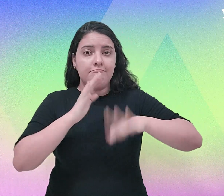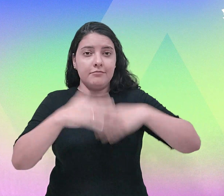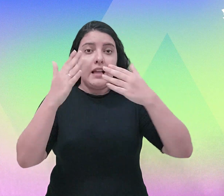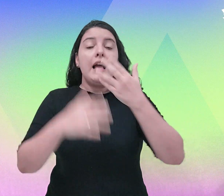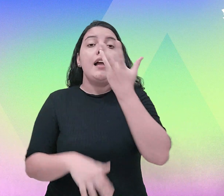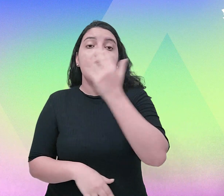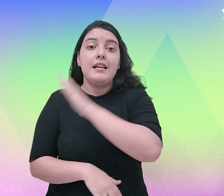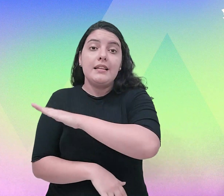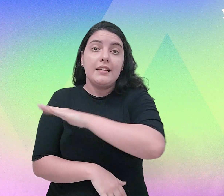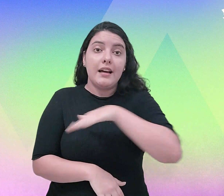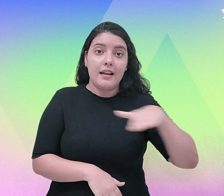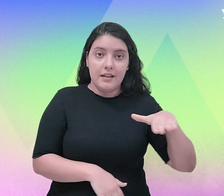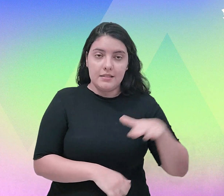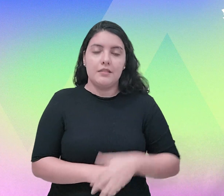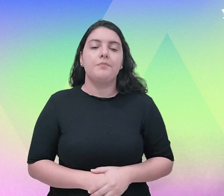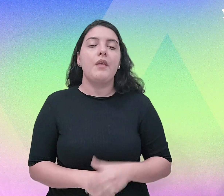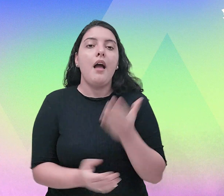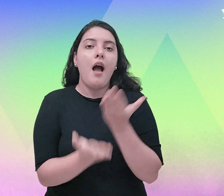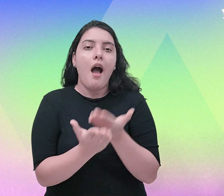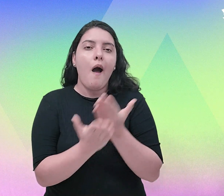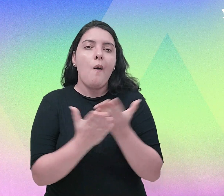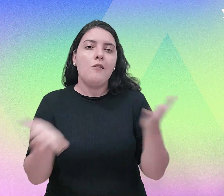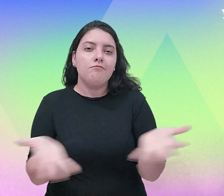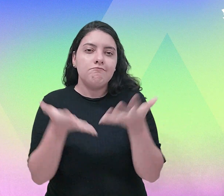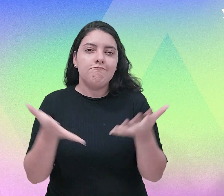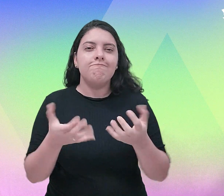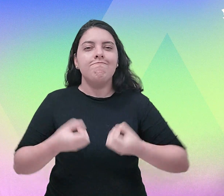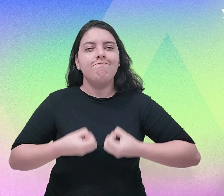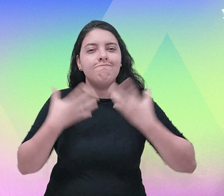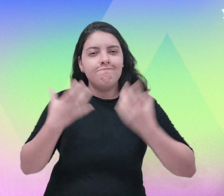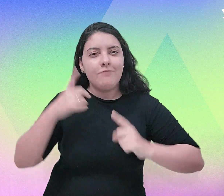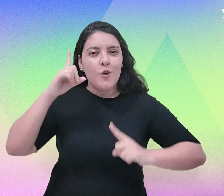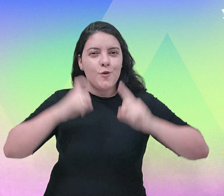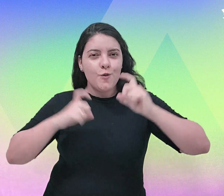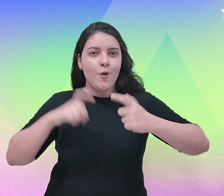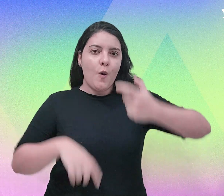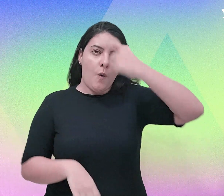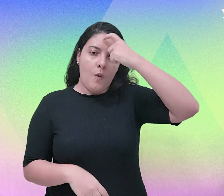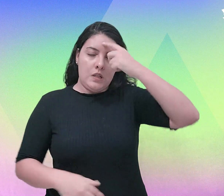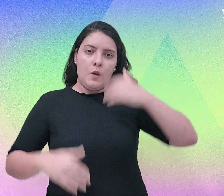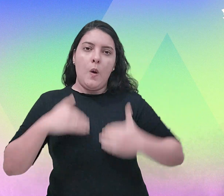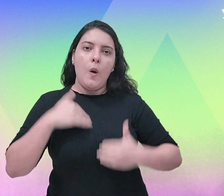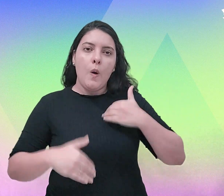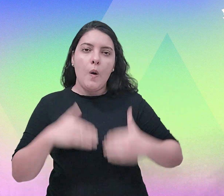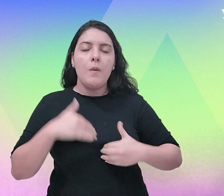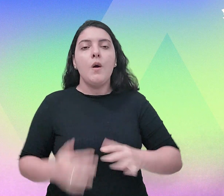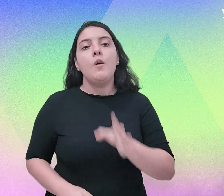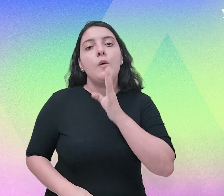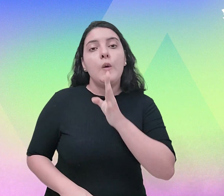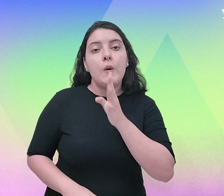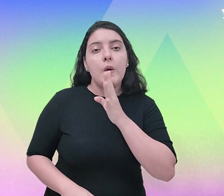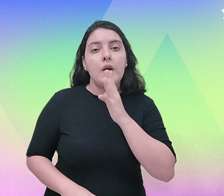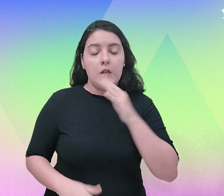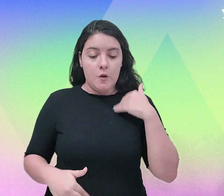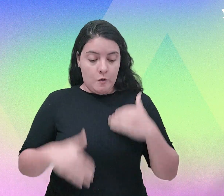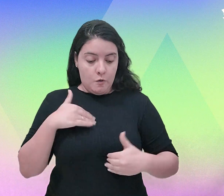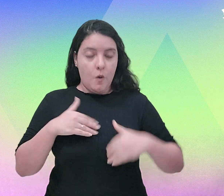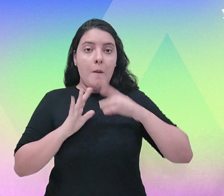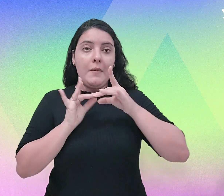das Crianças as aulas estimulam a expressividade a consciência corporal o conhecimento sobre o corpo e